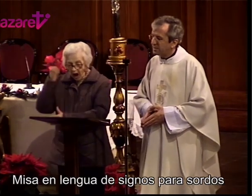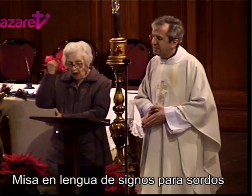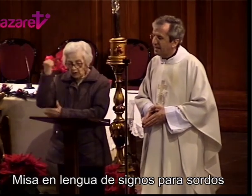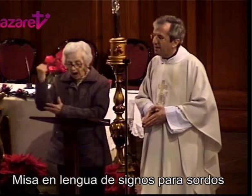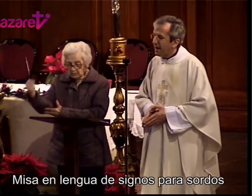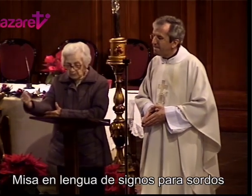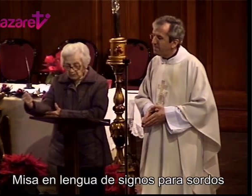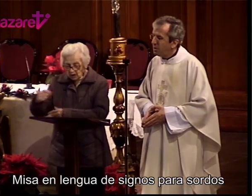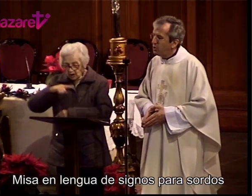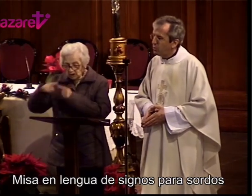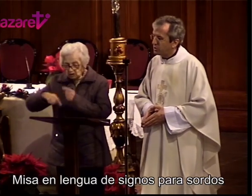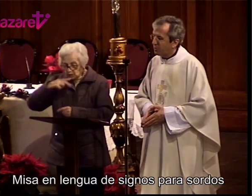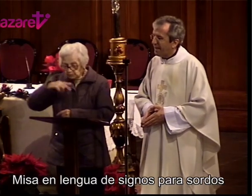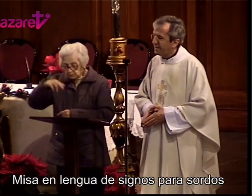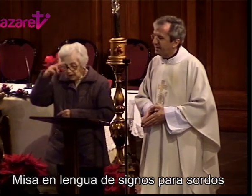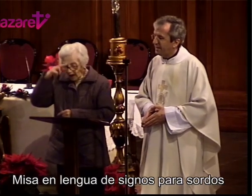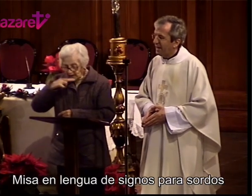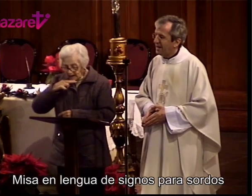de que Abraham, nuestro padre en la fe,